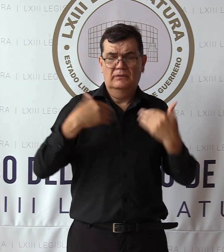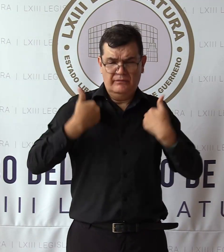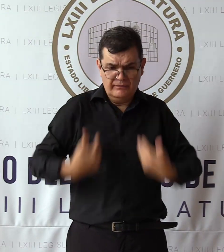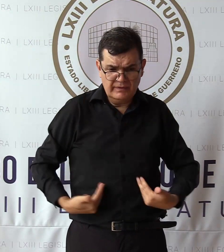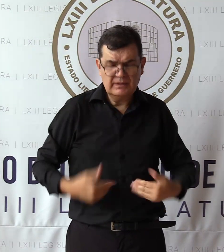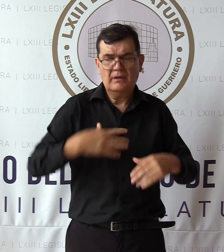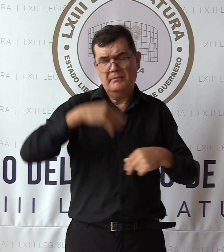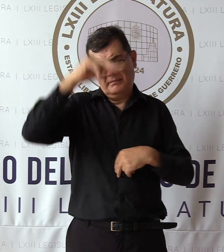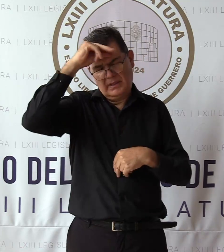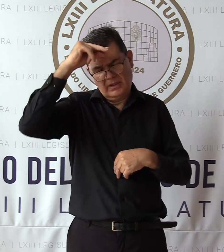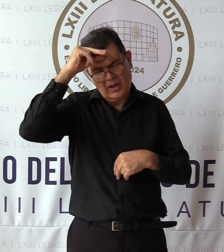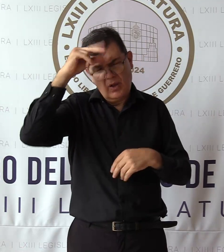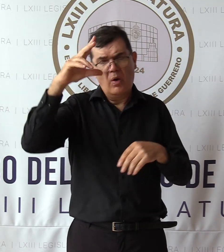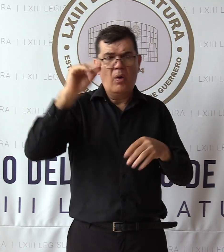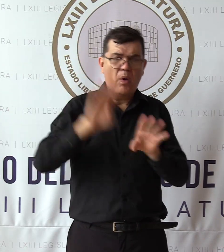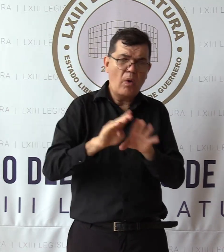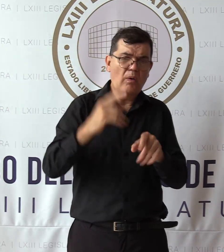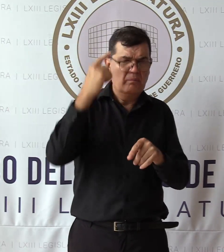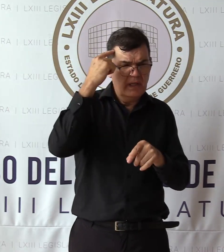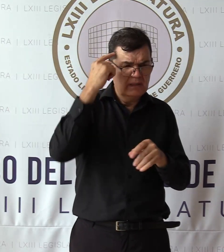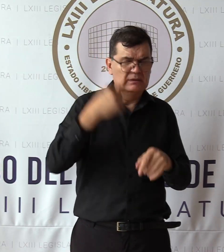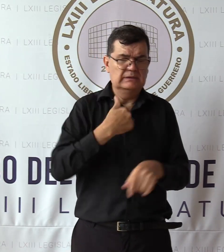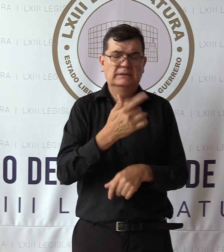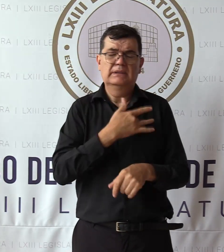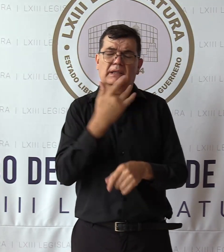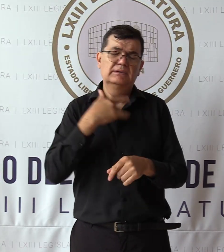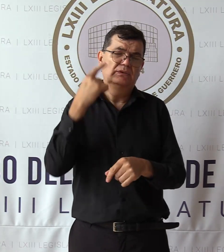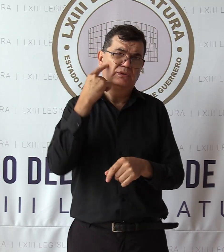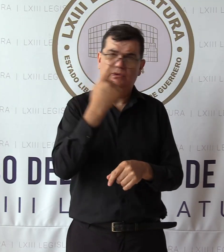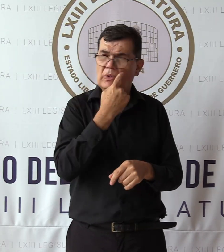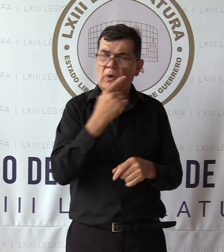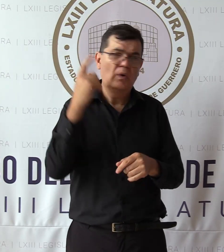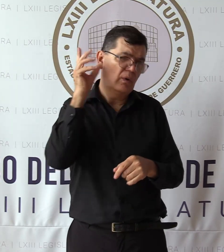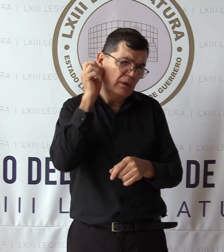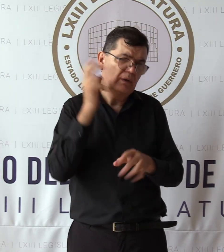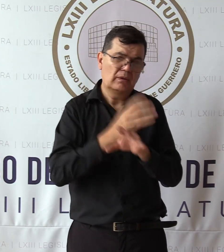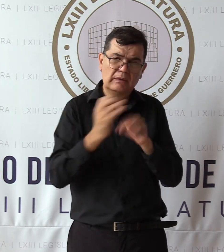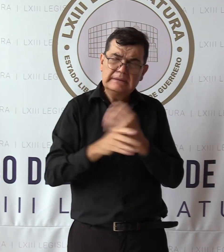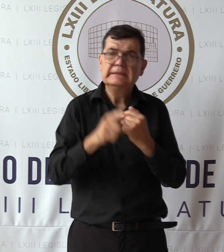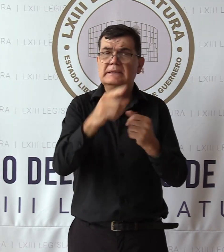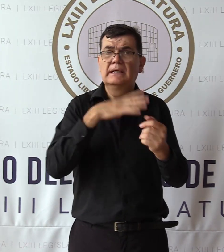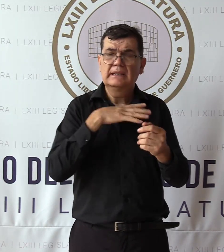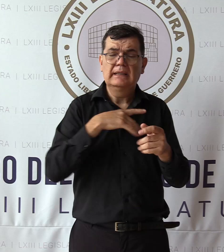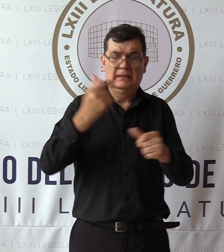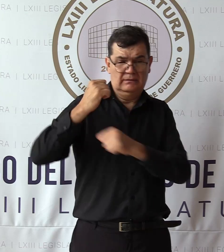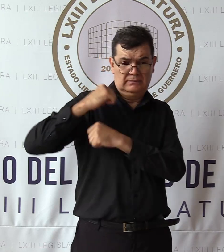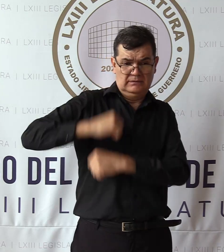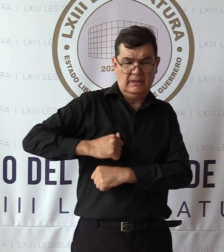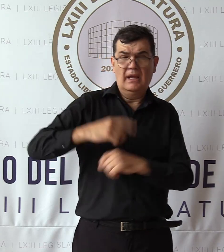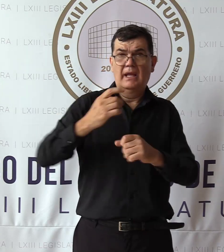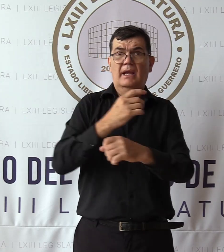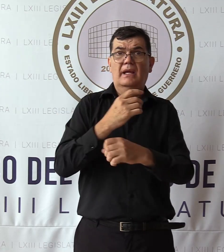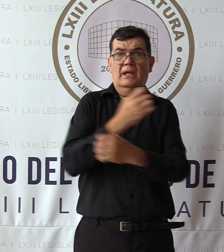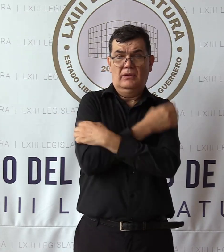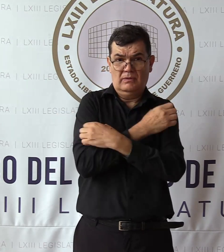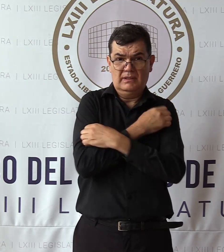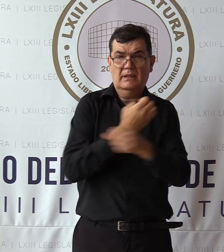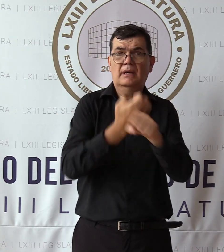mentales, intelectuales o sensoriales. Para tal efecto, las acciones de la autoridad educativa estatal buscarán